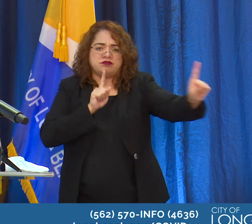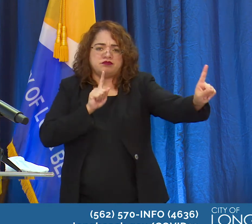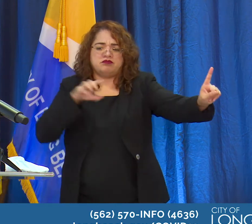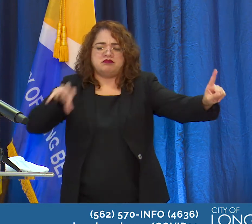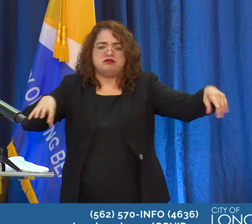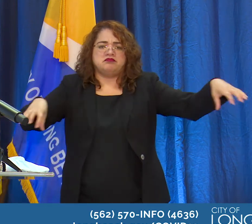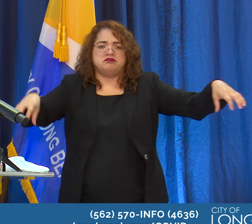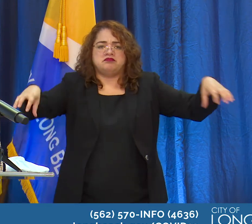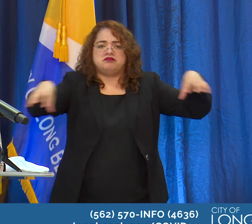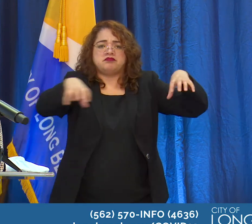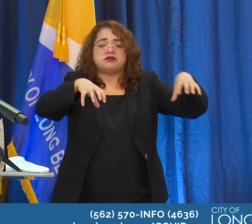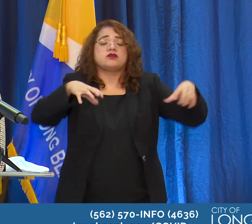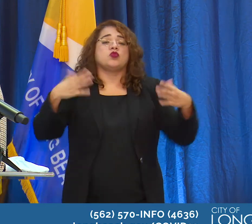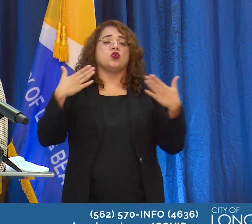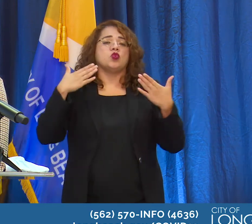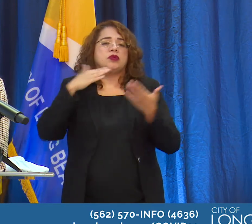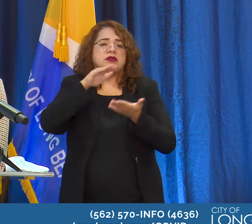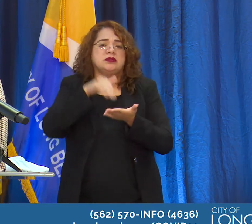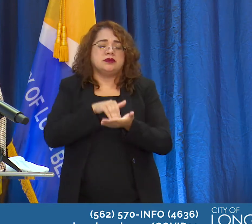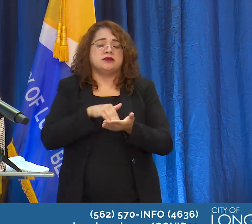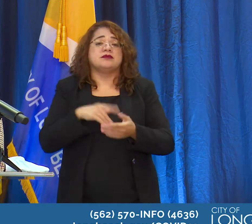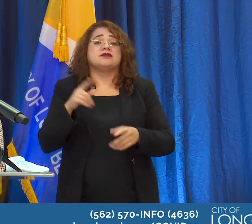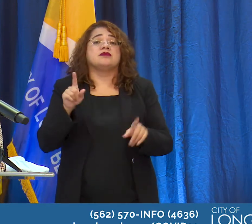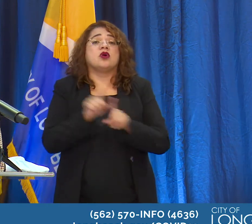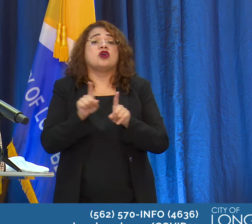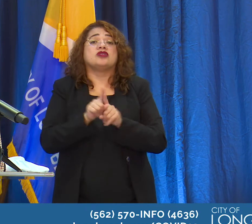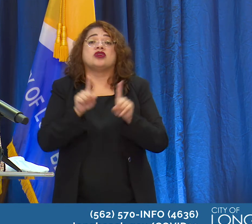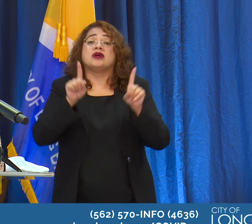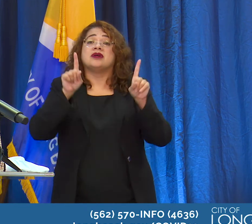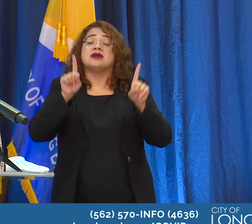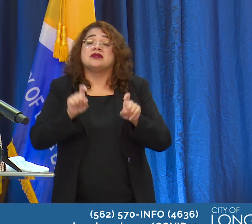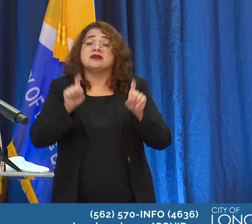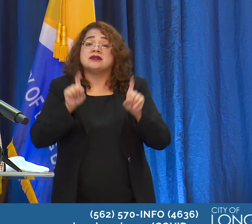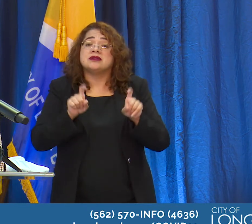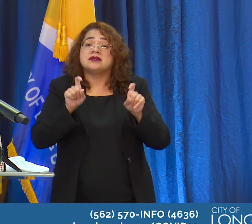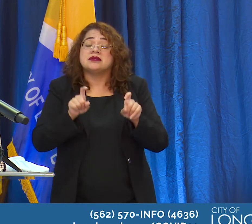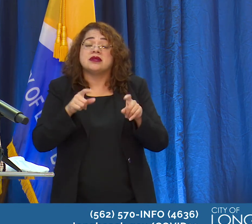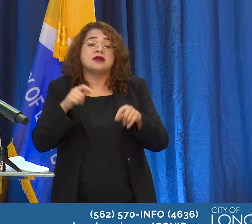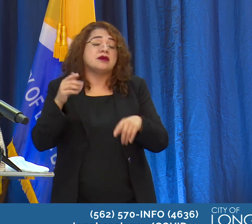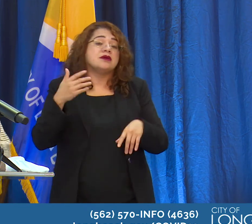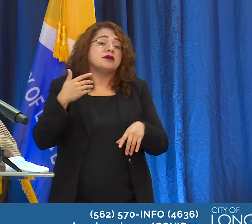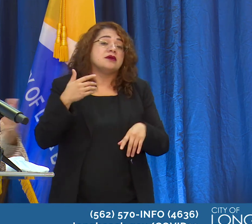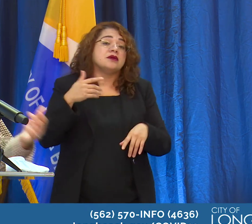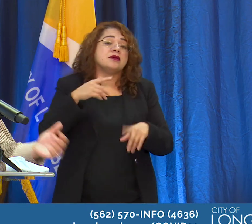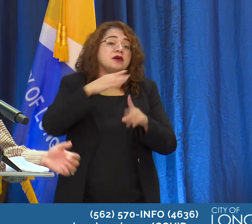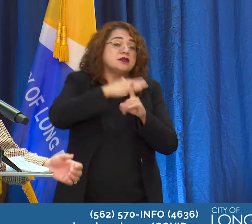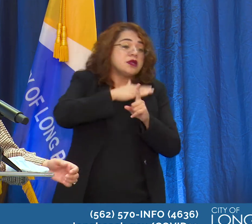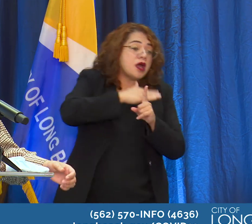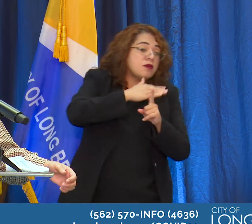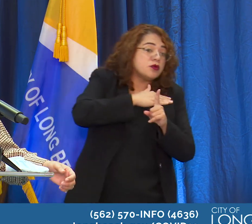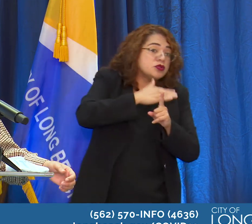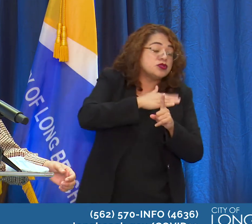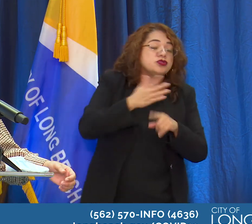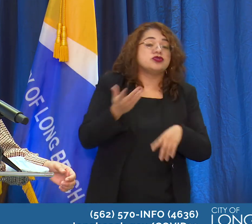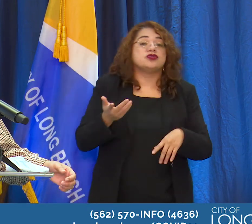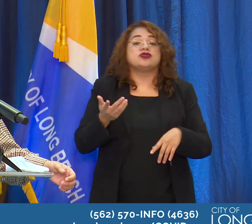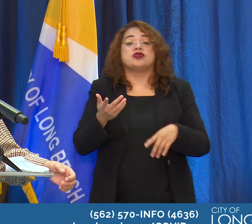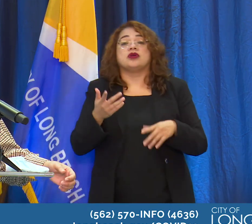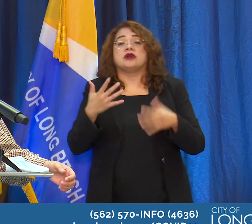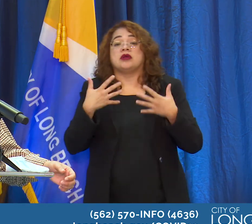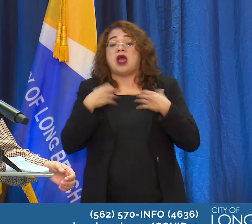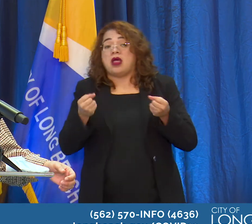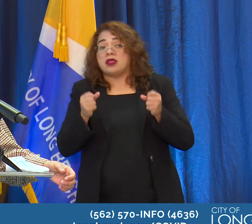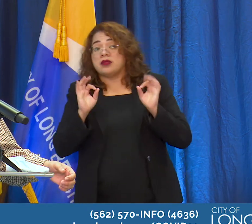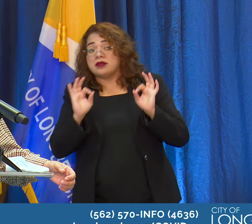de enfriamiento, que incluyen exámenes de salud, controles de temperatura, distanciamiento físico y el